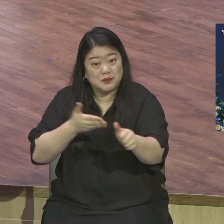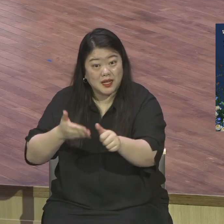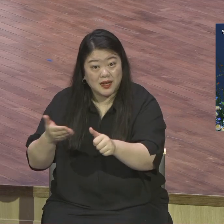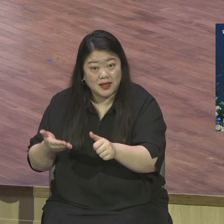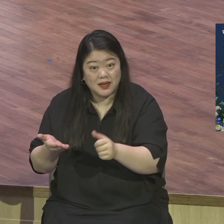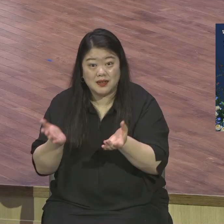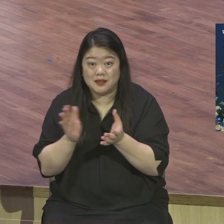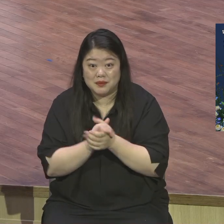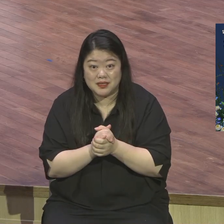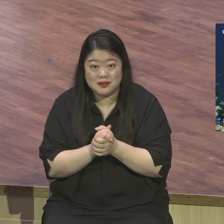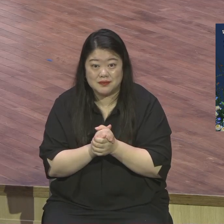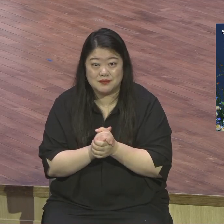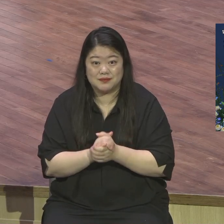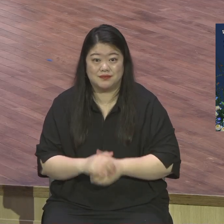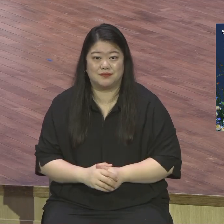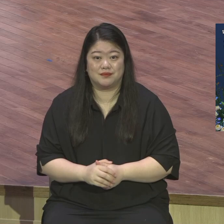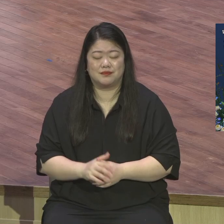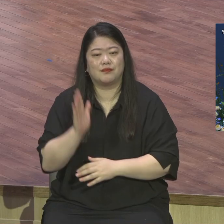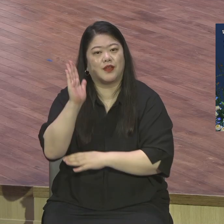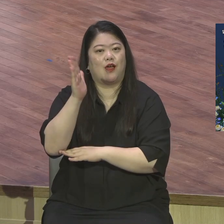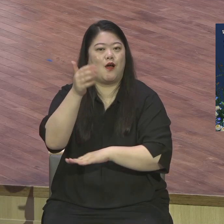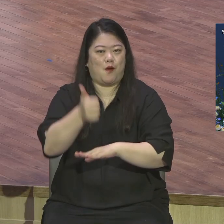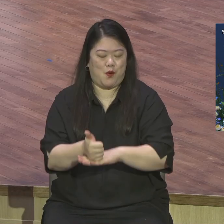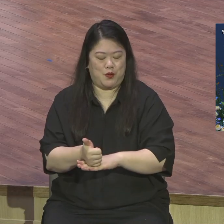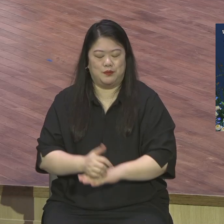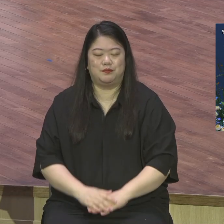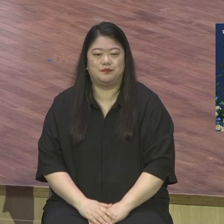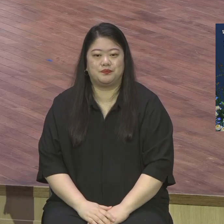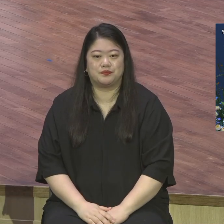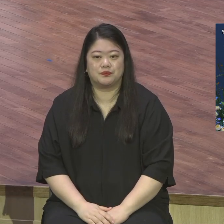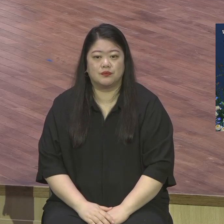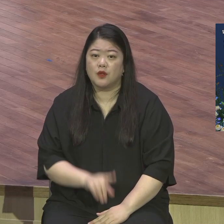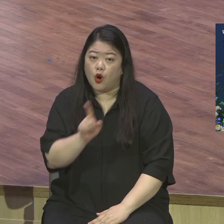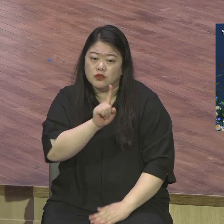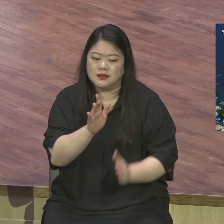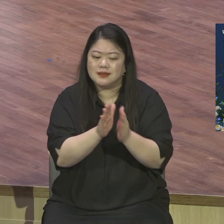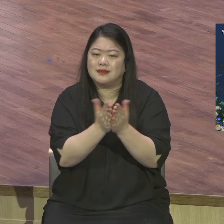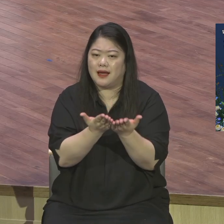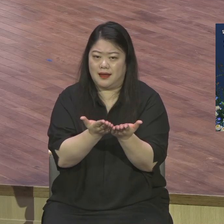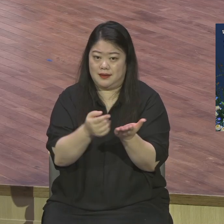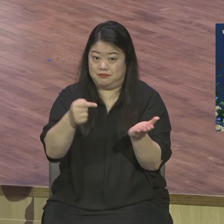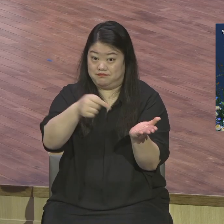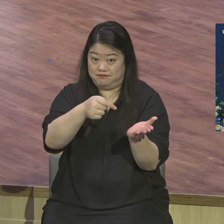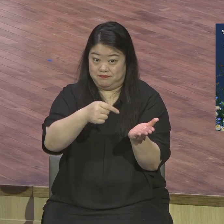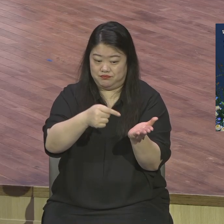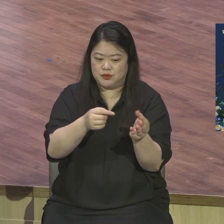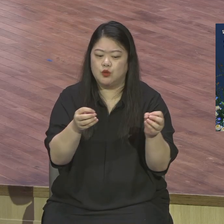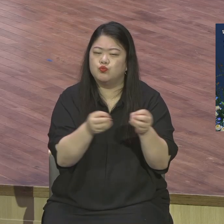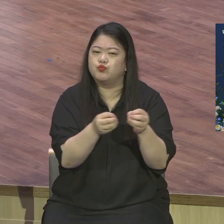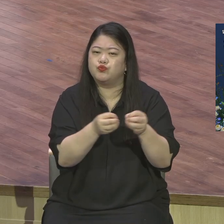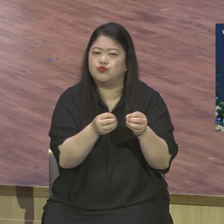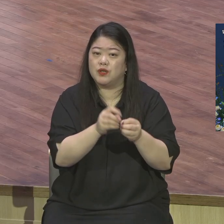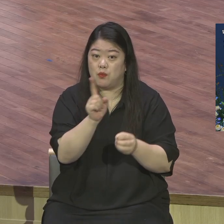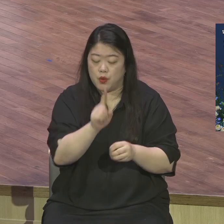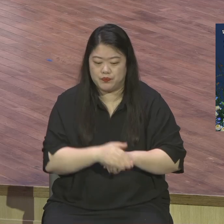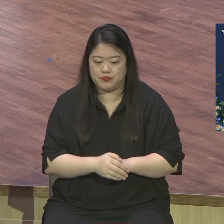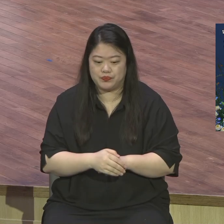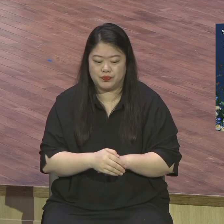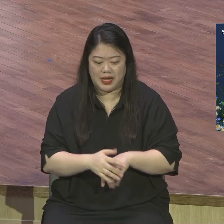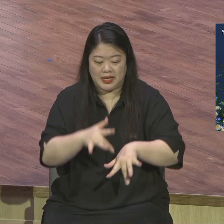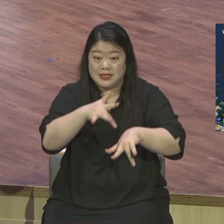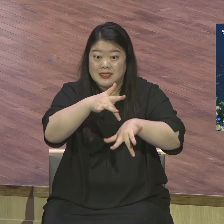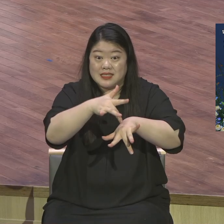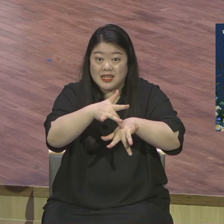결론 한 성교 잡지에 이런 글이 실렸습니다 사단에게도 유일한